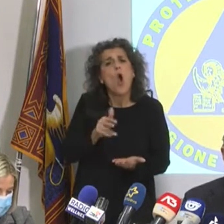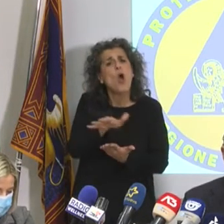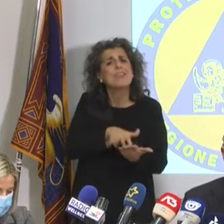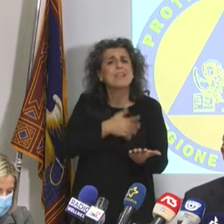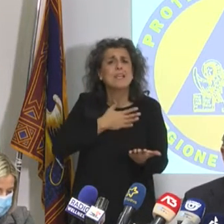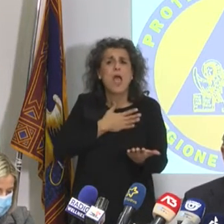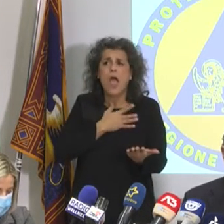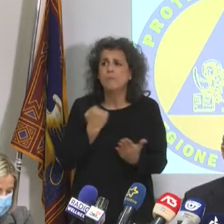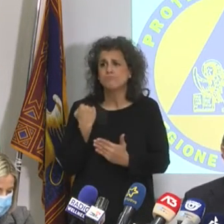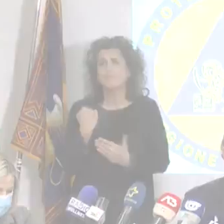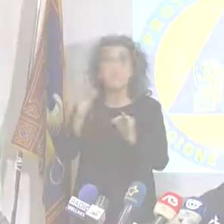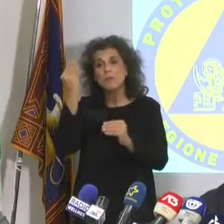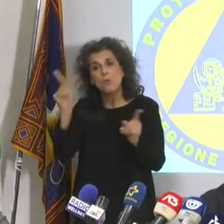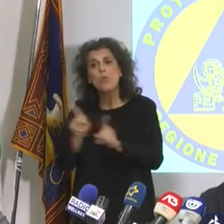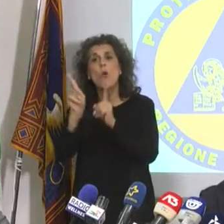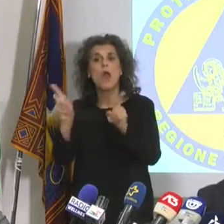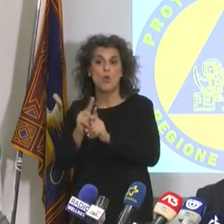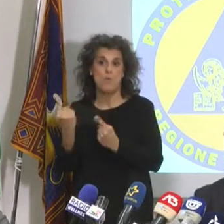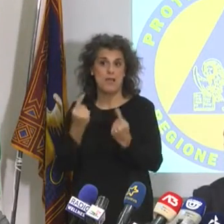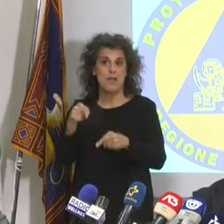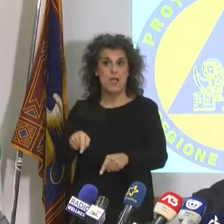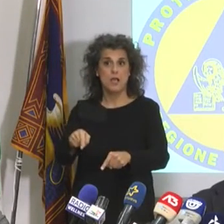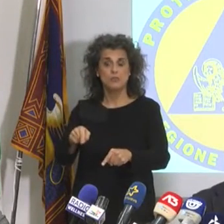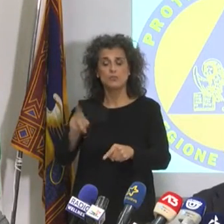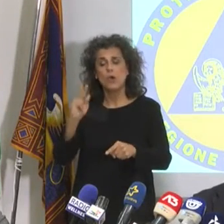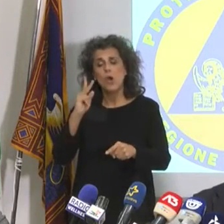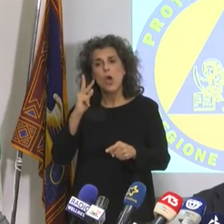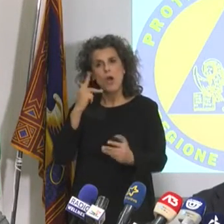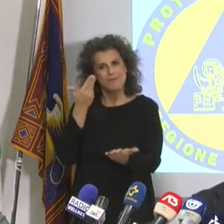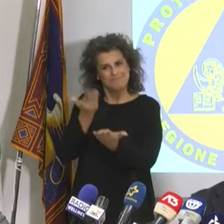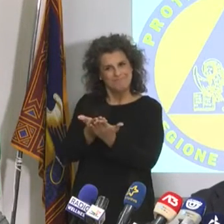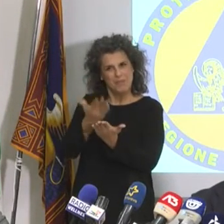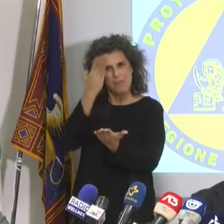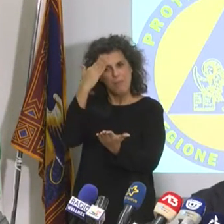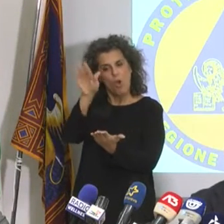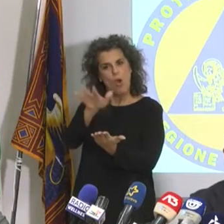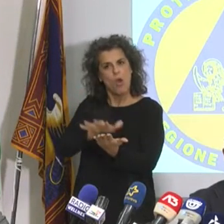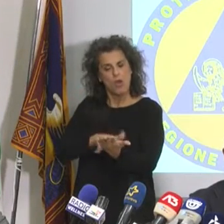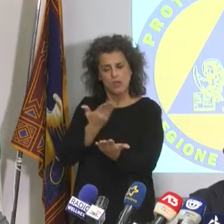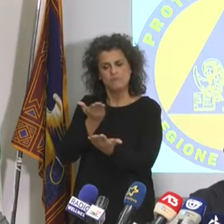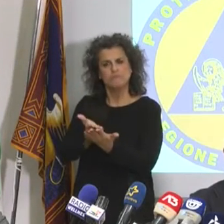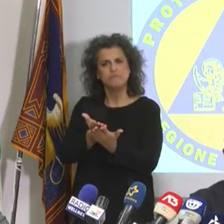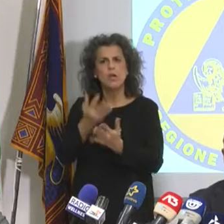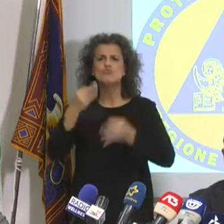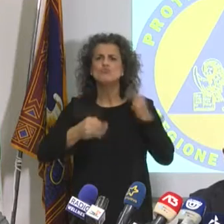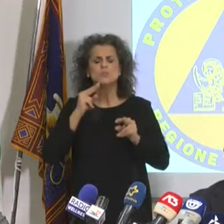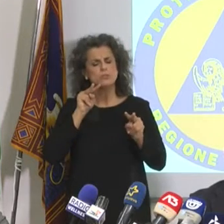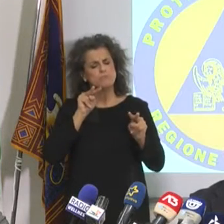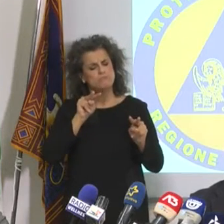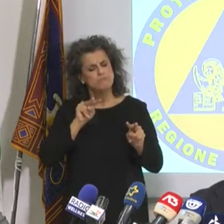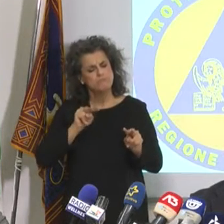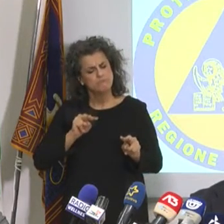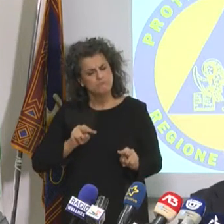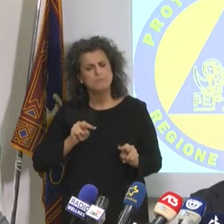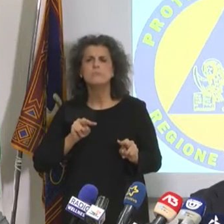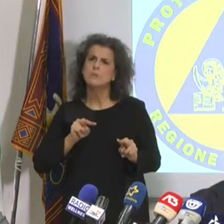spina dorsale diritto hanno valutato fino in fondo la nostra memoria e quella del direttore